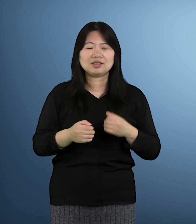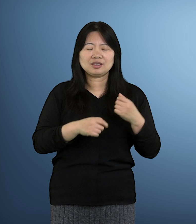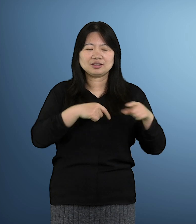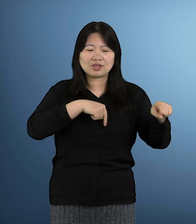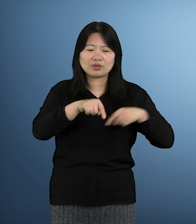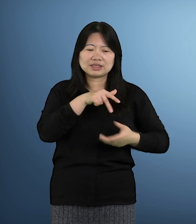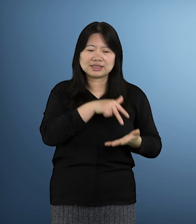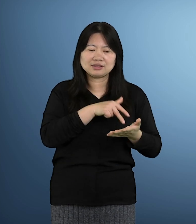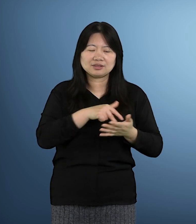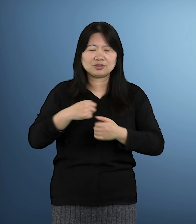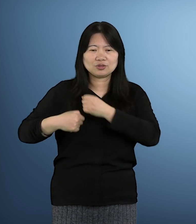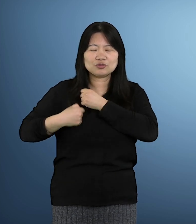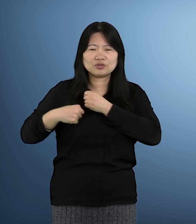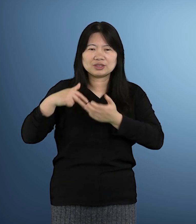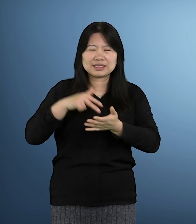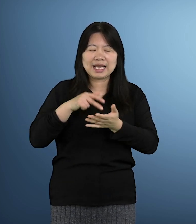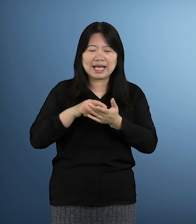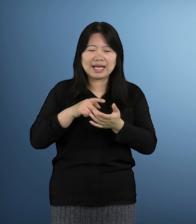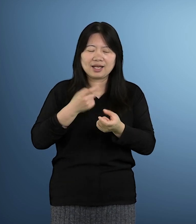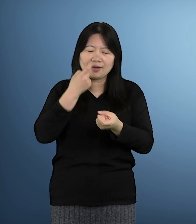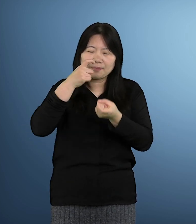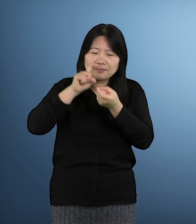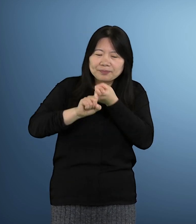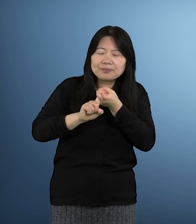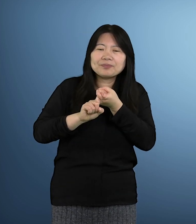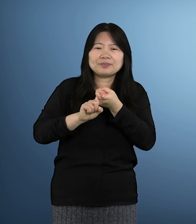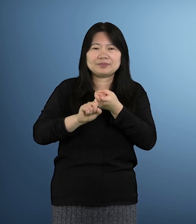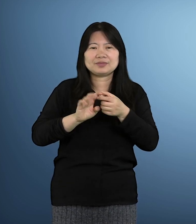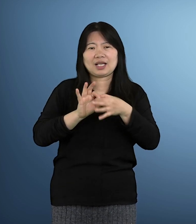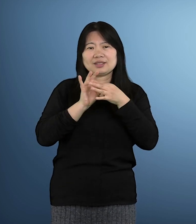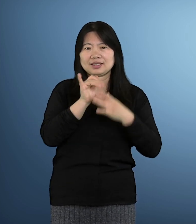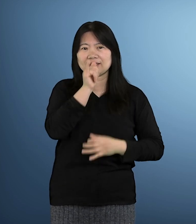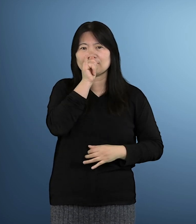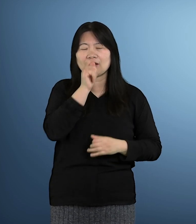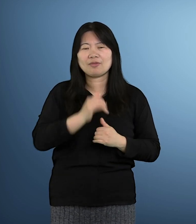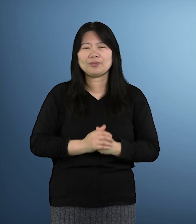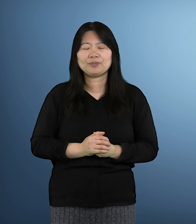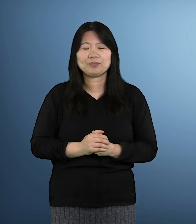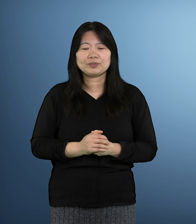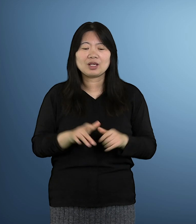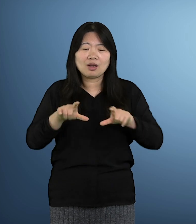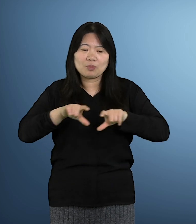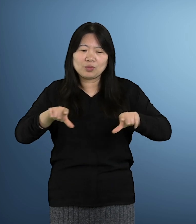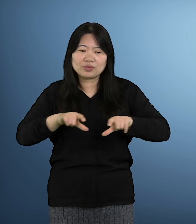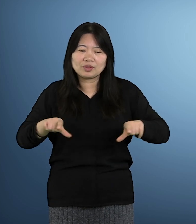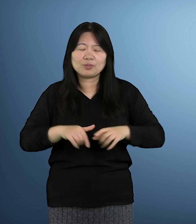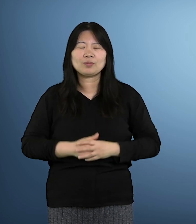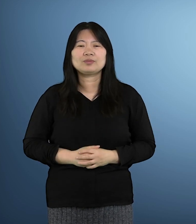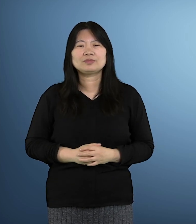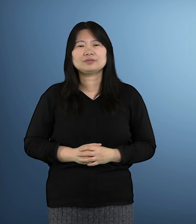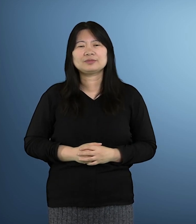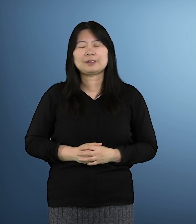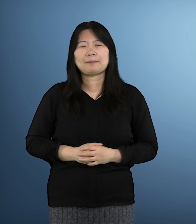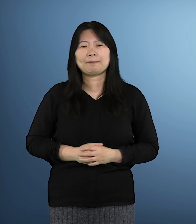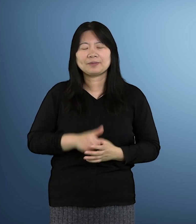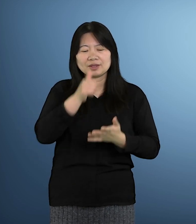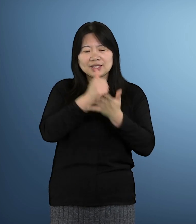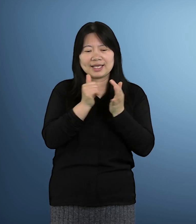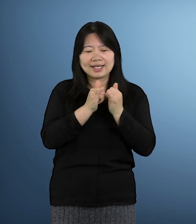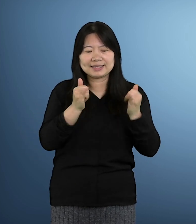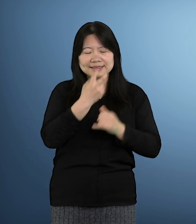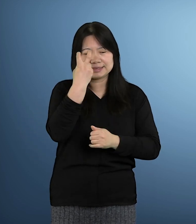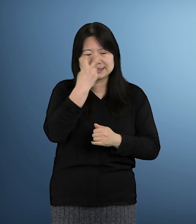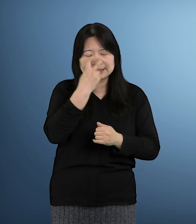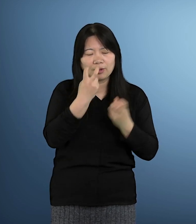군사적 역학관계를 갖고 있다는 거예요. 그러니까 이들은 보통 어떻게 지키냐 하면 죄수들을